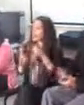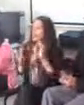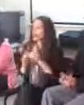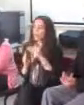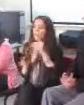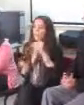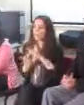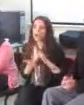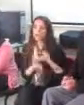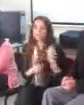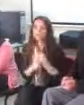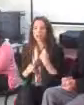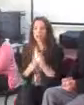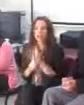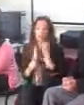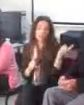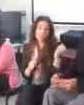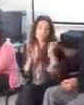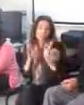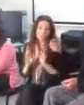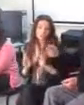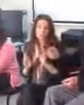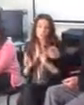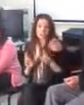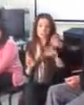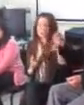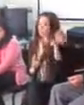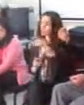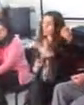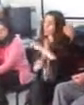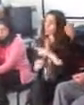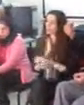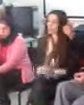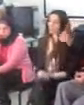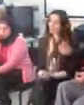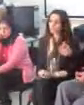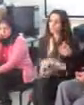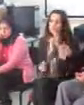محلات عمل، مع بتامل انه تكون هاي